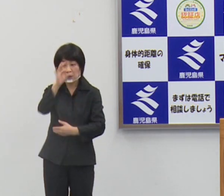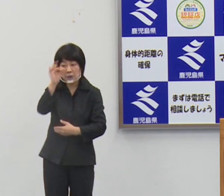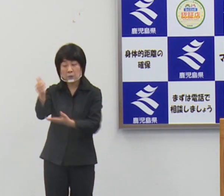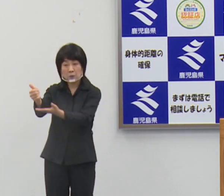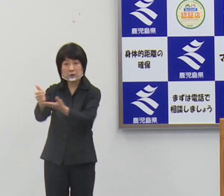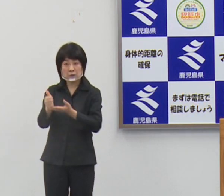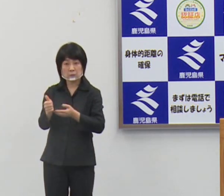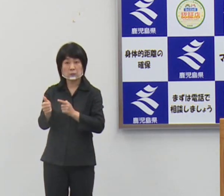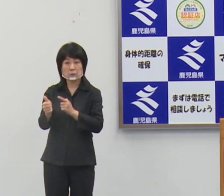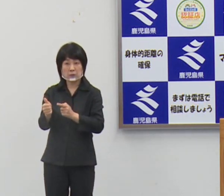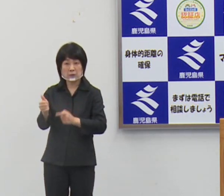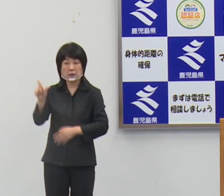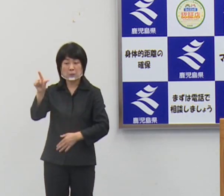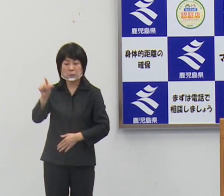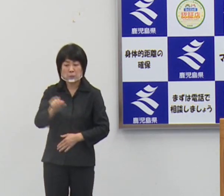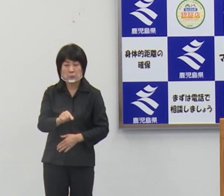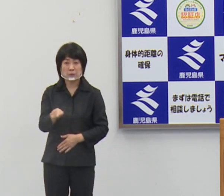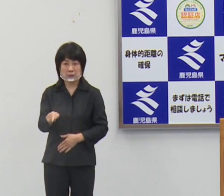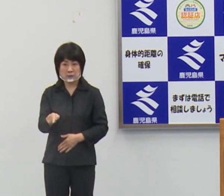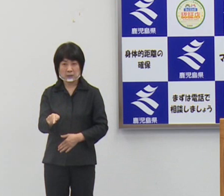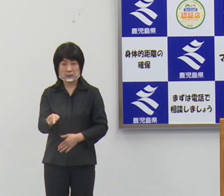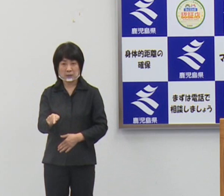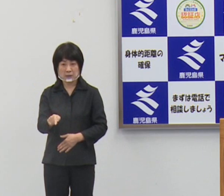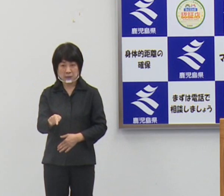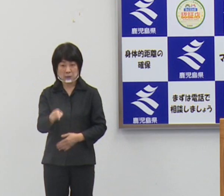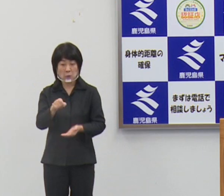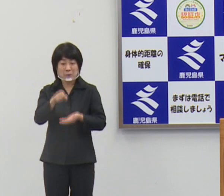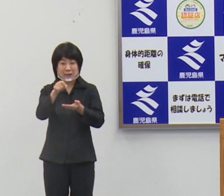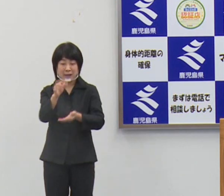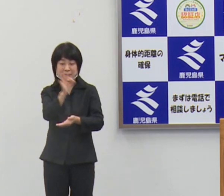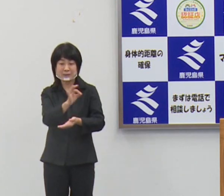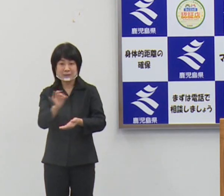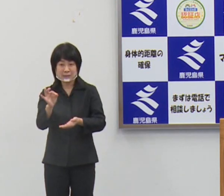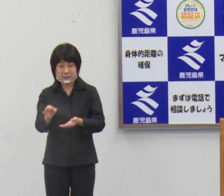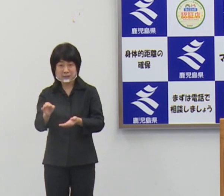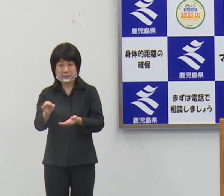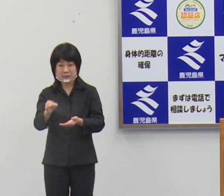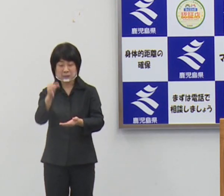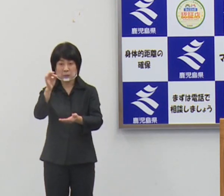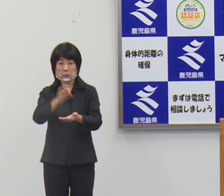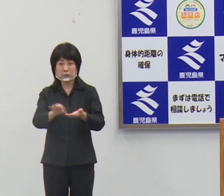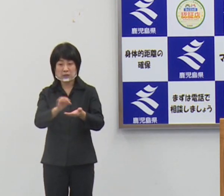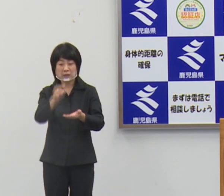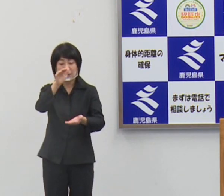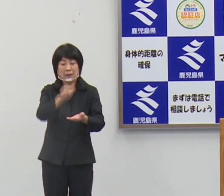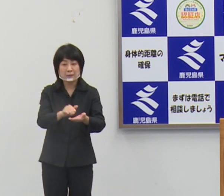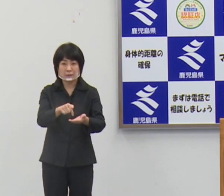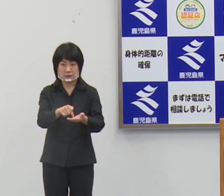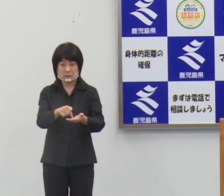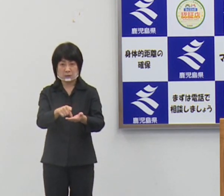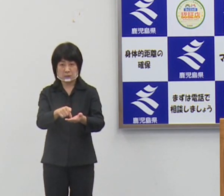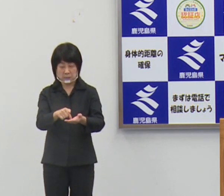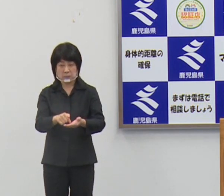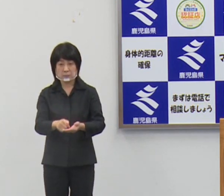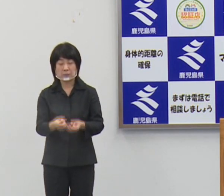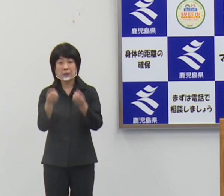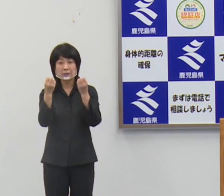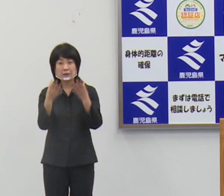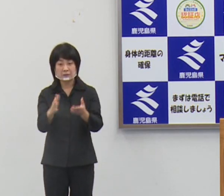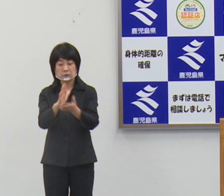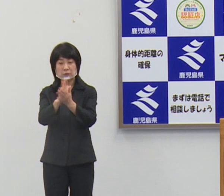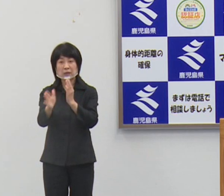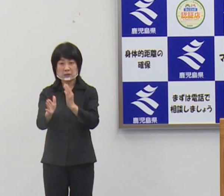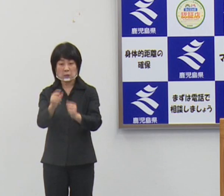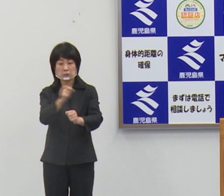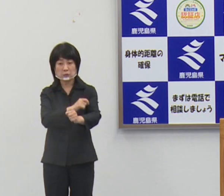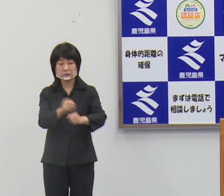客の減少等によりお土産品等の売り上げが減少しているということから新たに県の